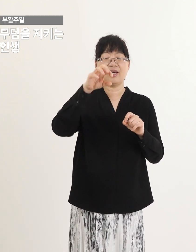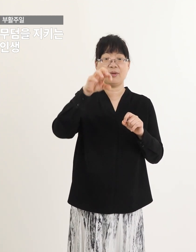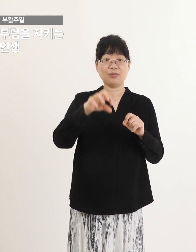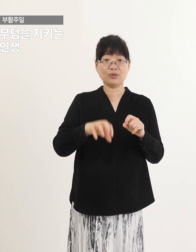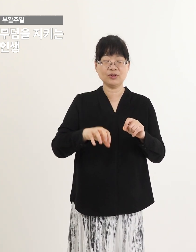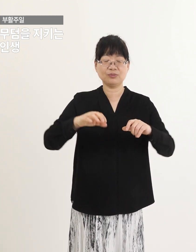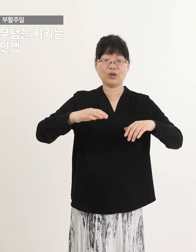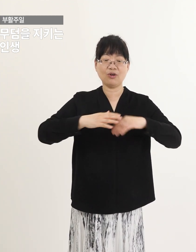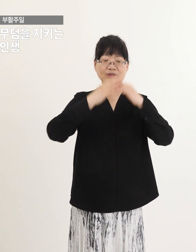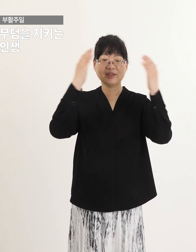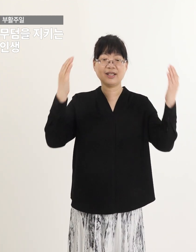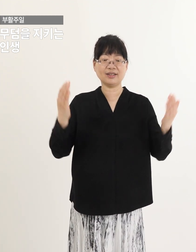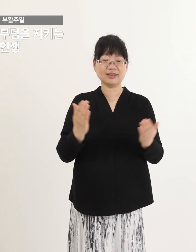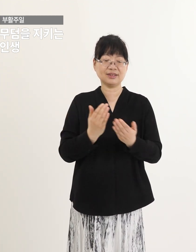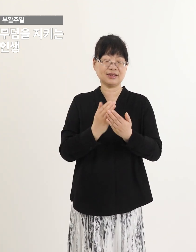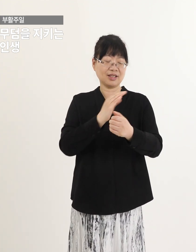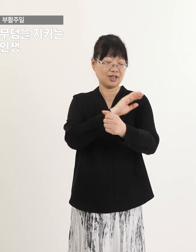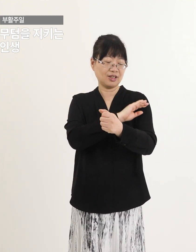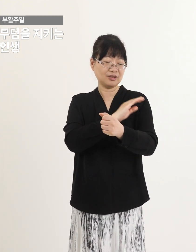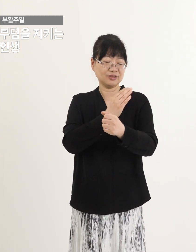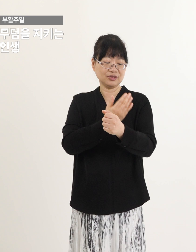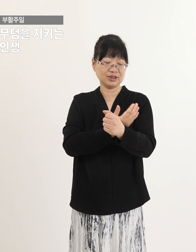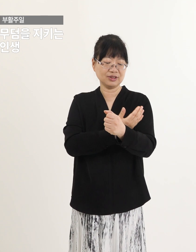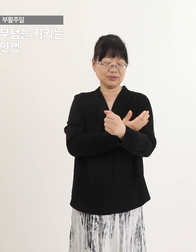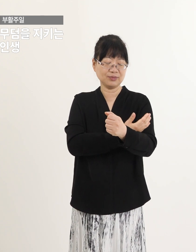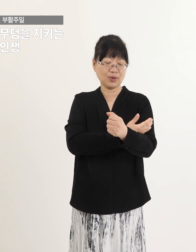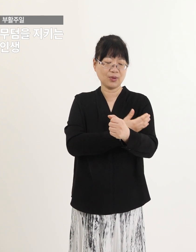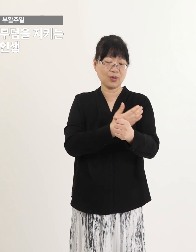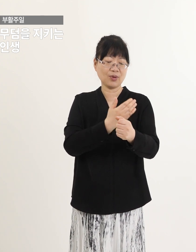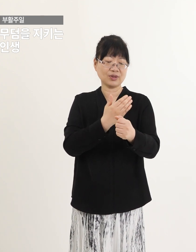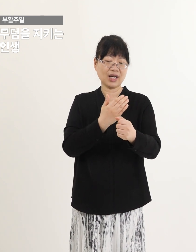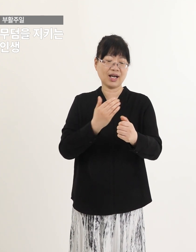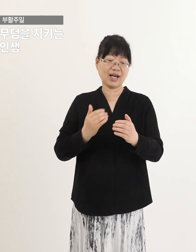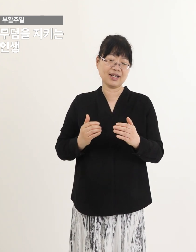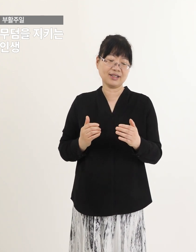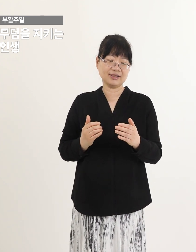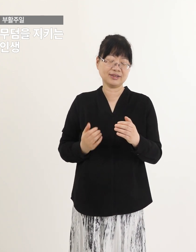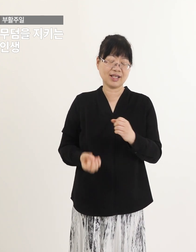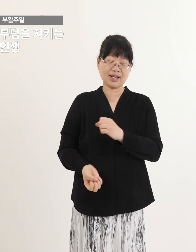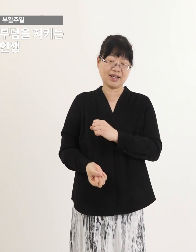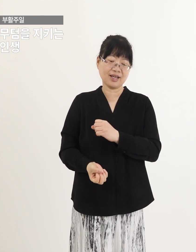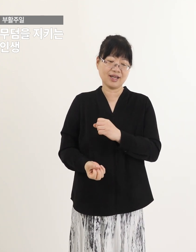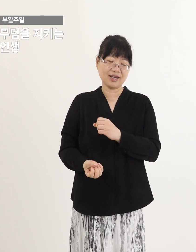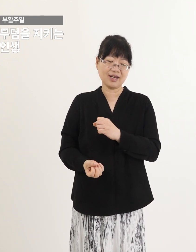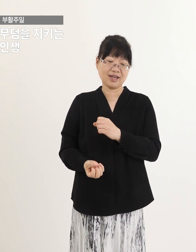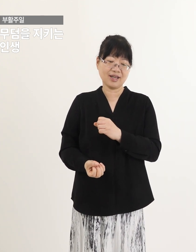앞에 모든 권세를 굴복하네.